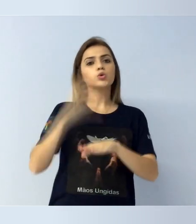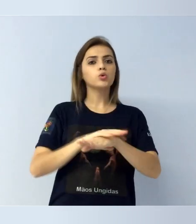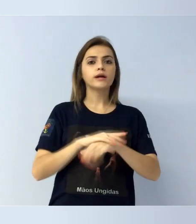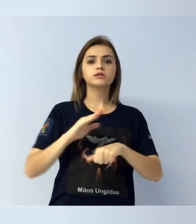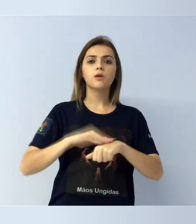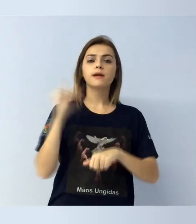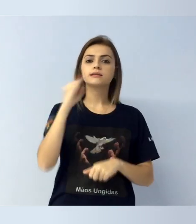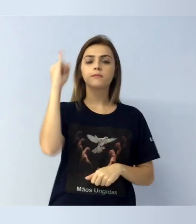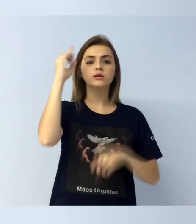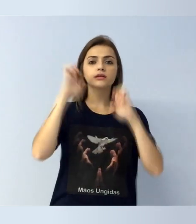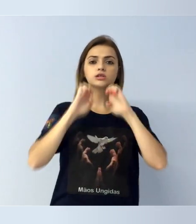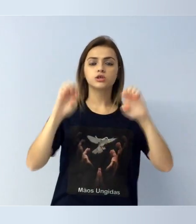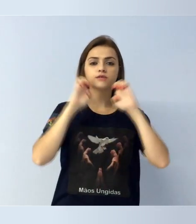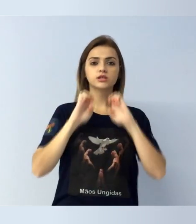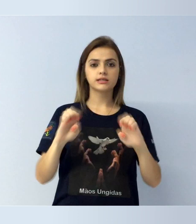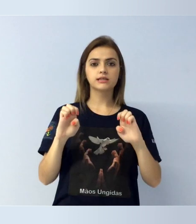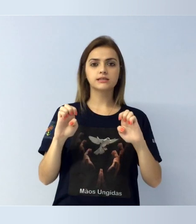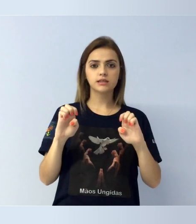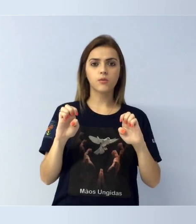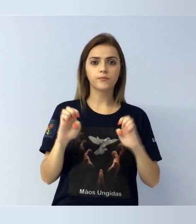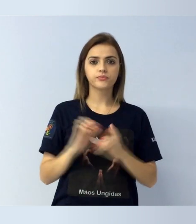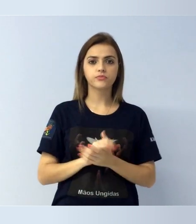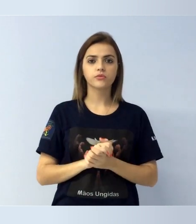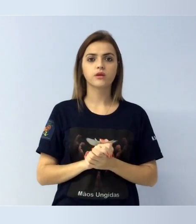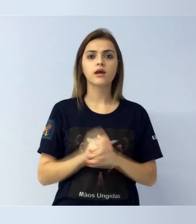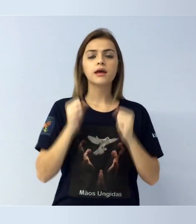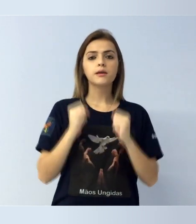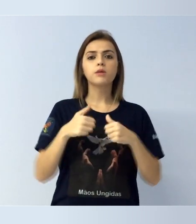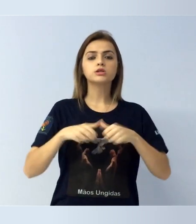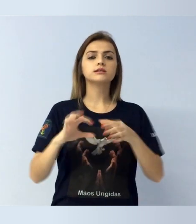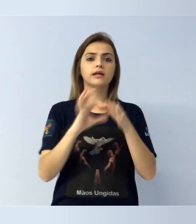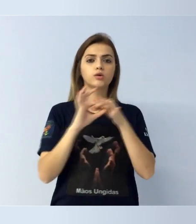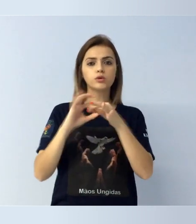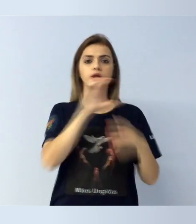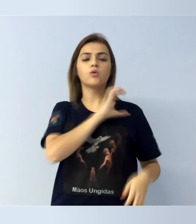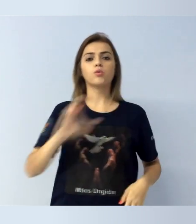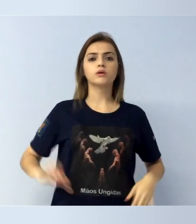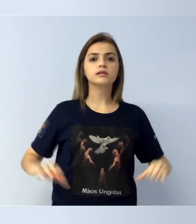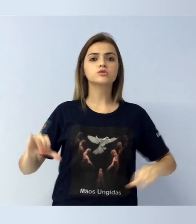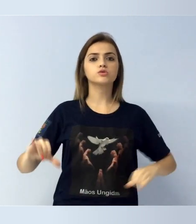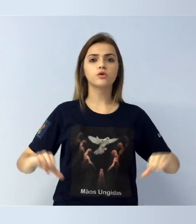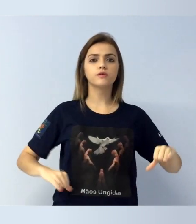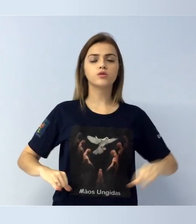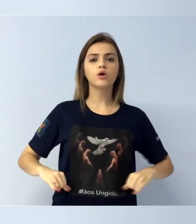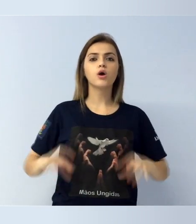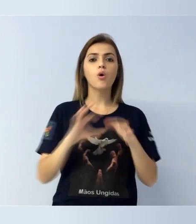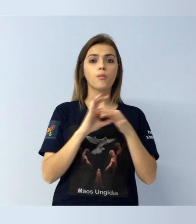protagonista da evangelização. Ele pode desempenhar, pela sua união com Cristo sofredor, um